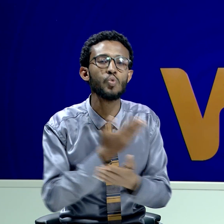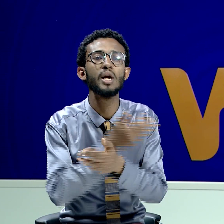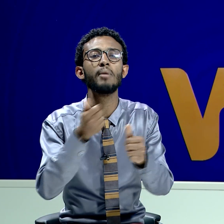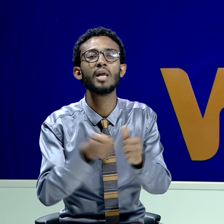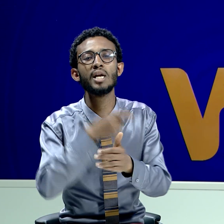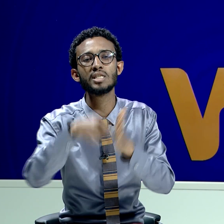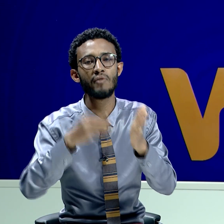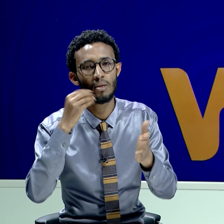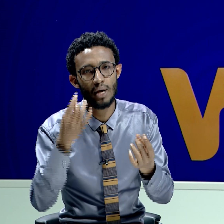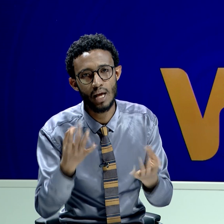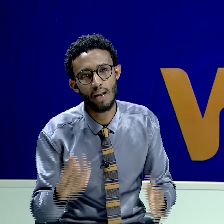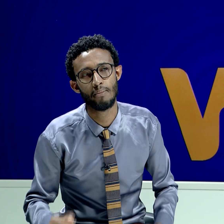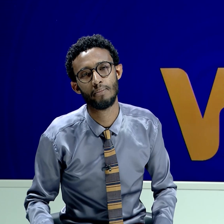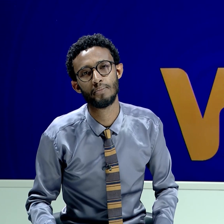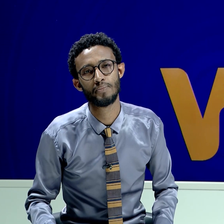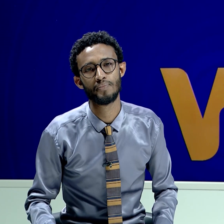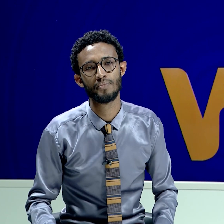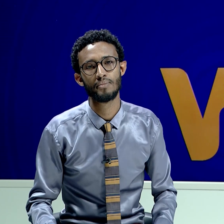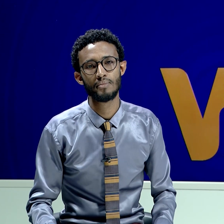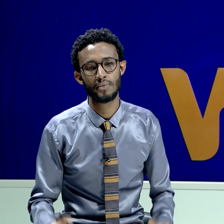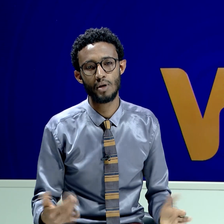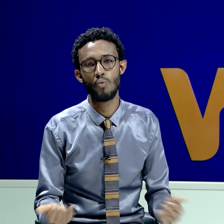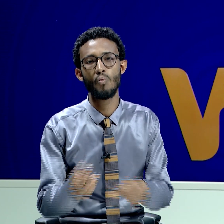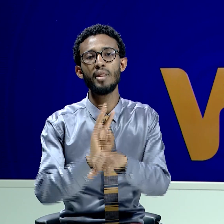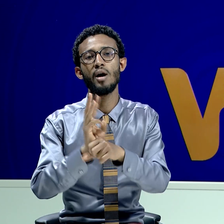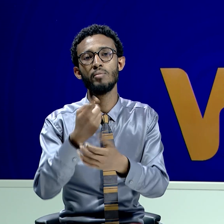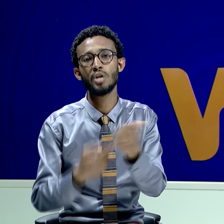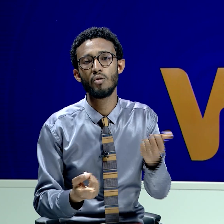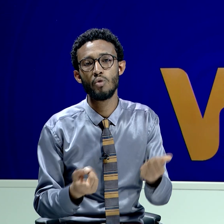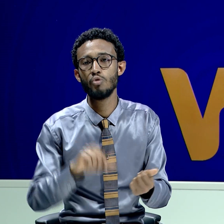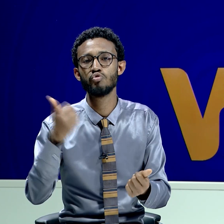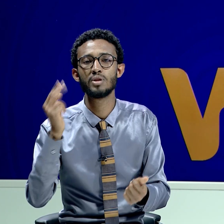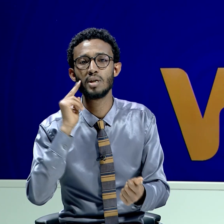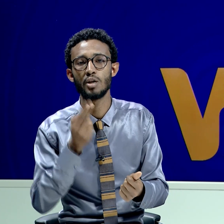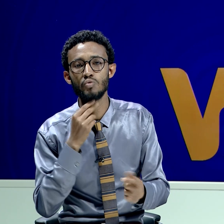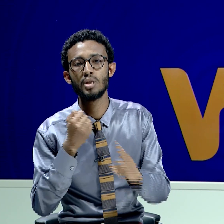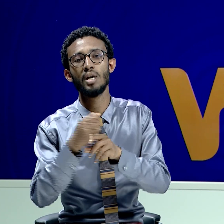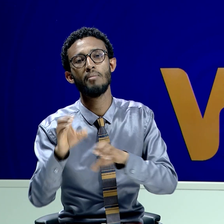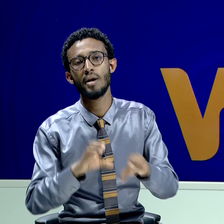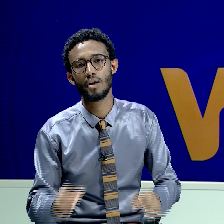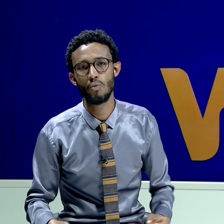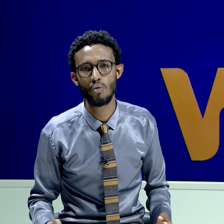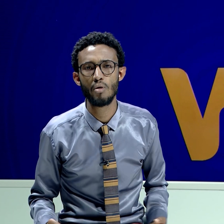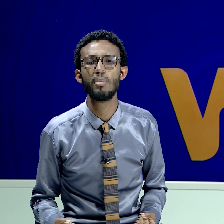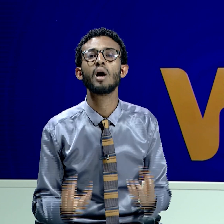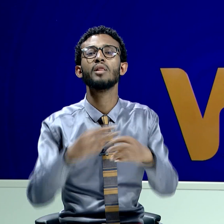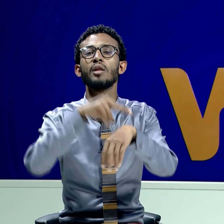ጉዳይ የሚከታተል ጽህፈት ቤት የለም። ያው ዋልታ ብቻ ነው ሌሎቹ መስማት ሰናቸው ትጋል የሚያደርገው። በርካታ